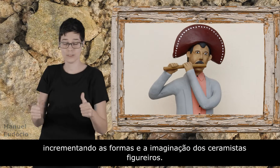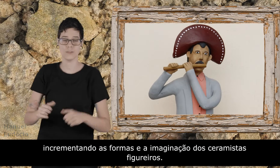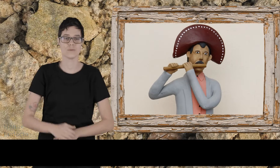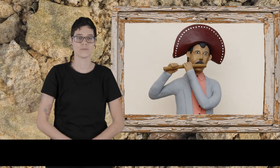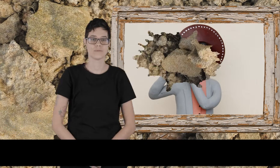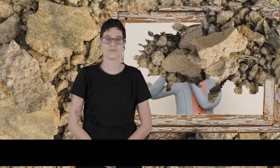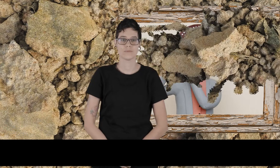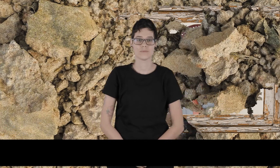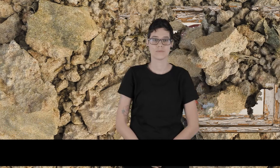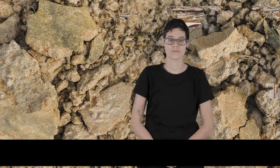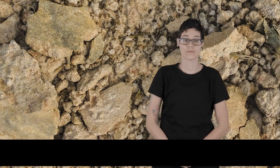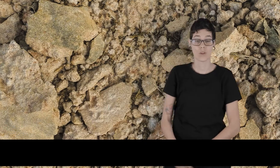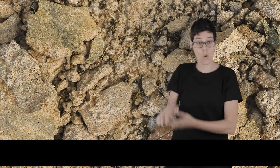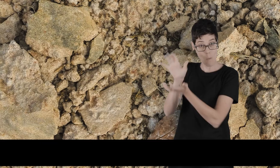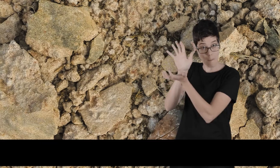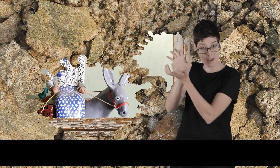figureiros.